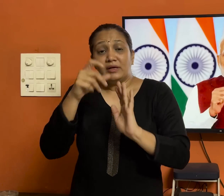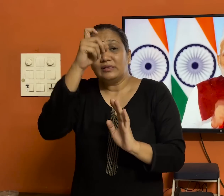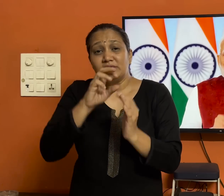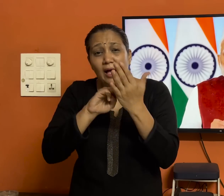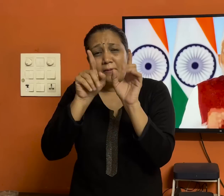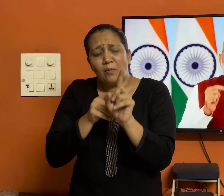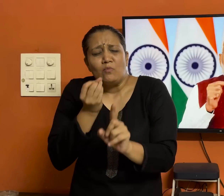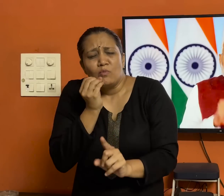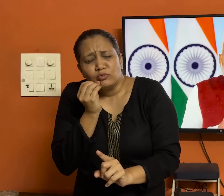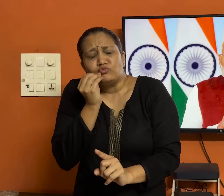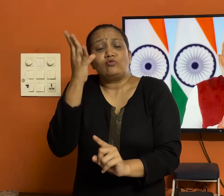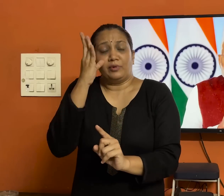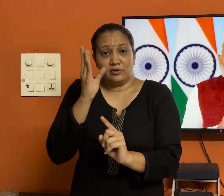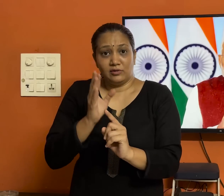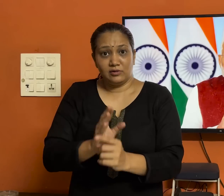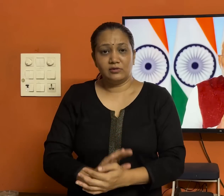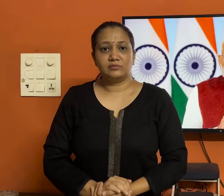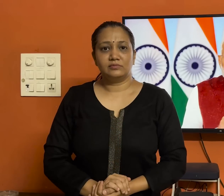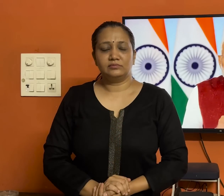7 मई की सुबह